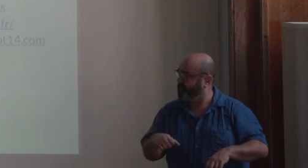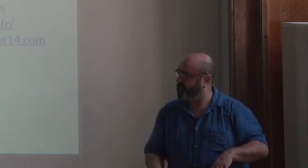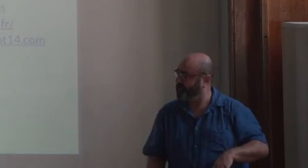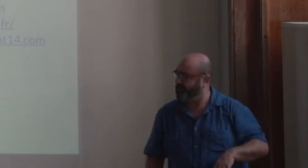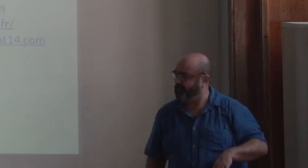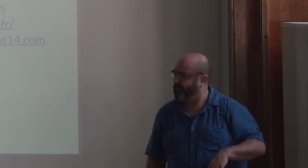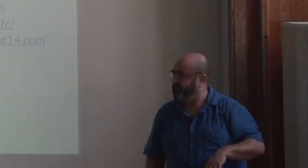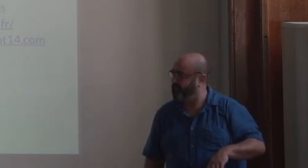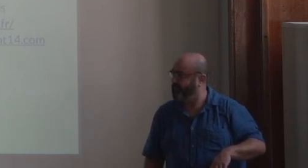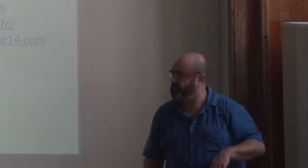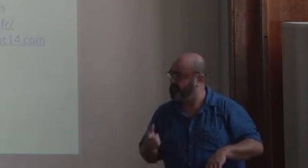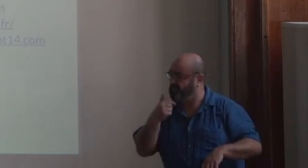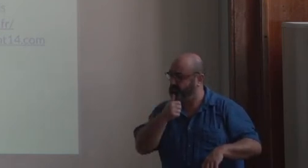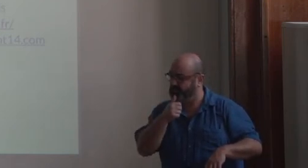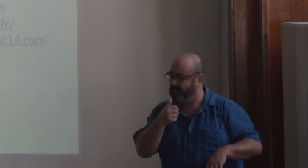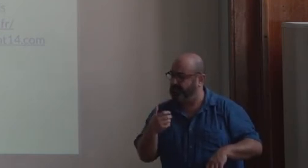C'est